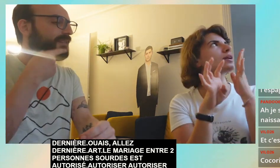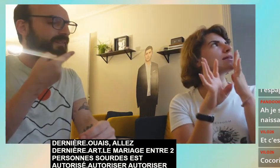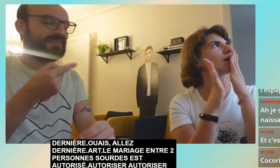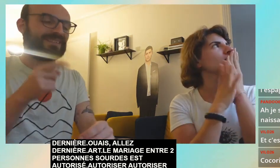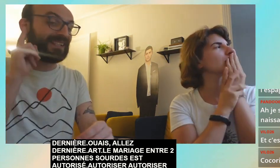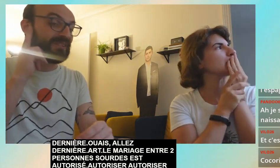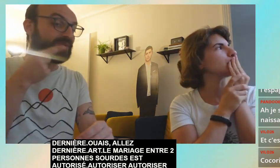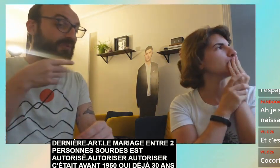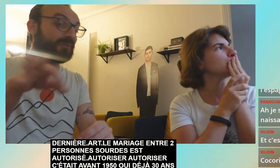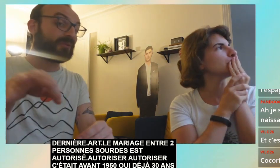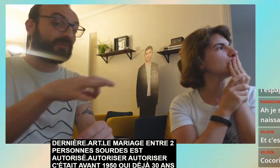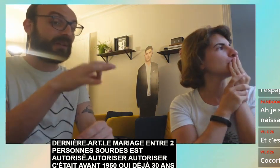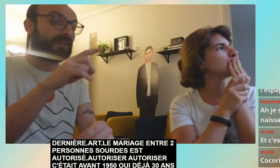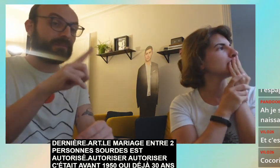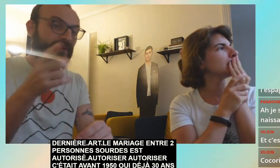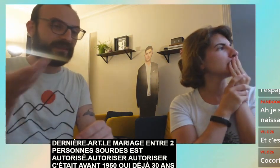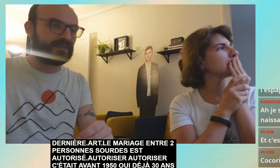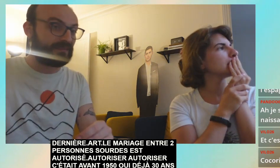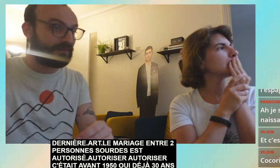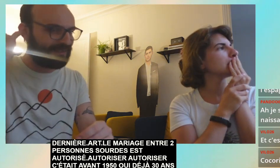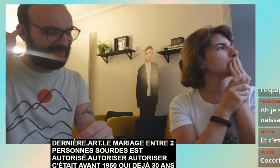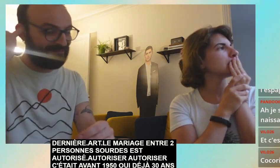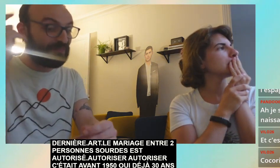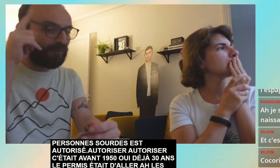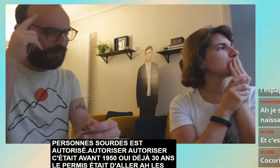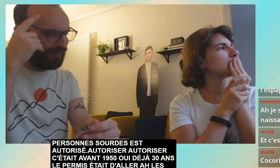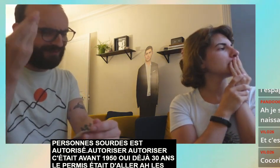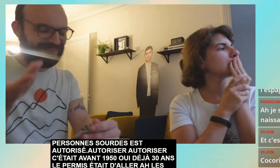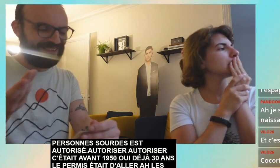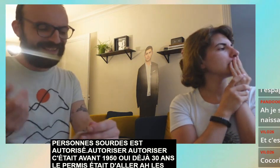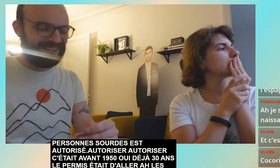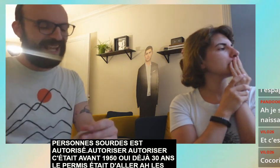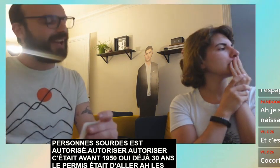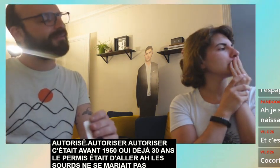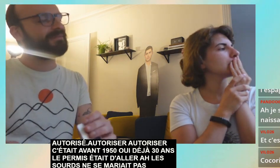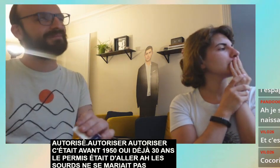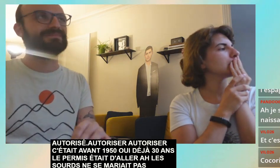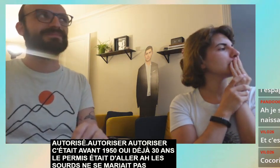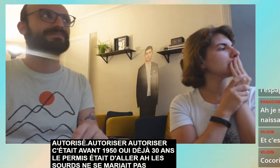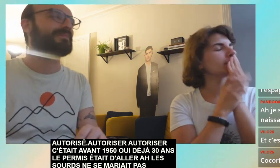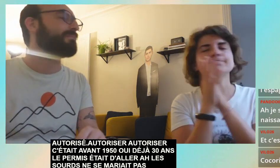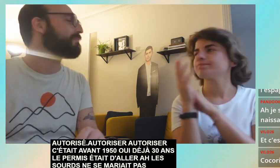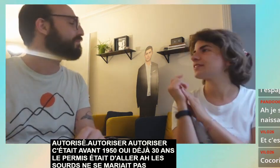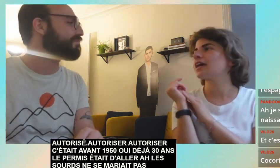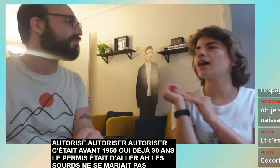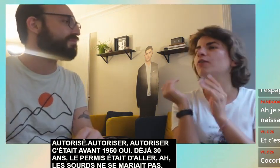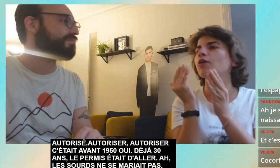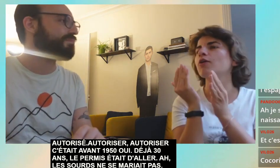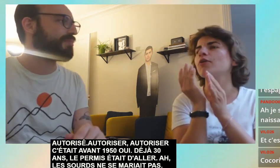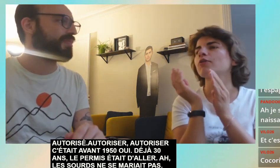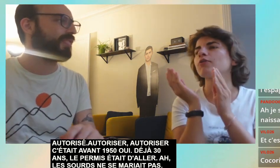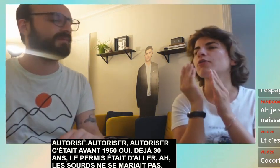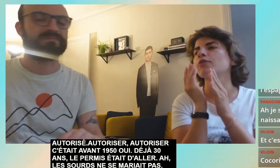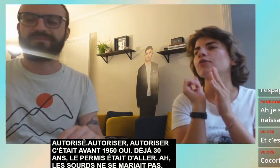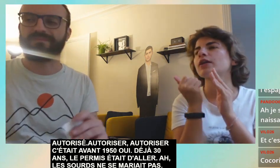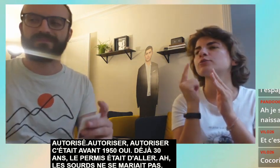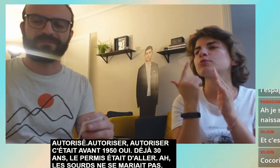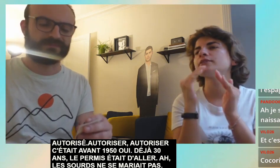les. les sourds ne se mariaient pas. Pourquoi? Ah oui. C'est avant la Seconde